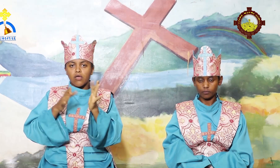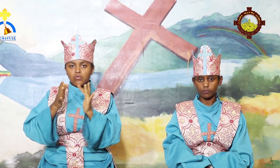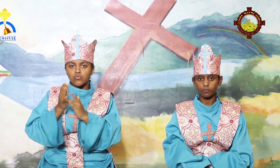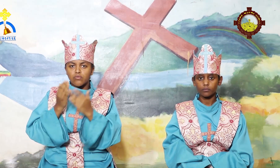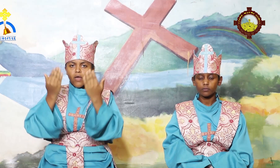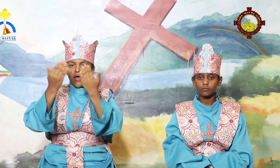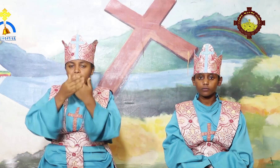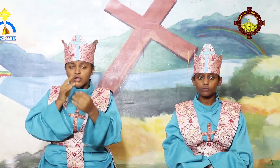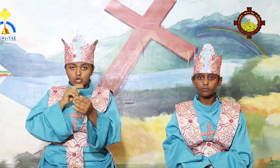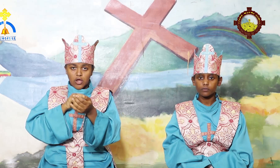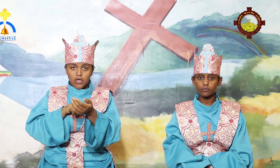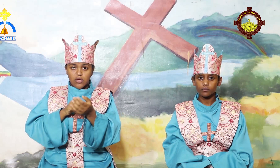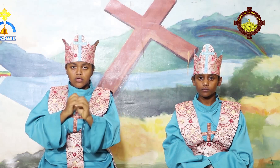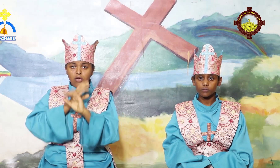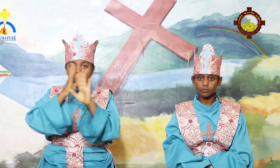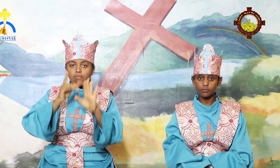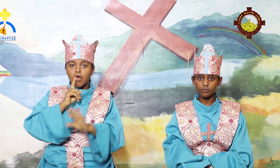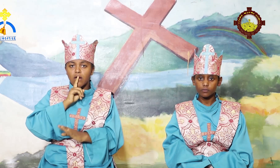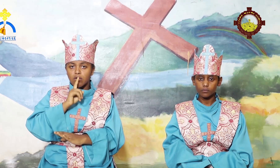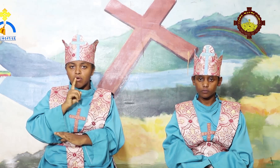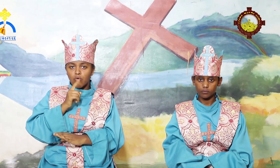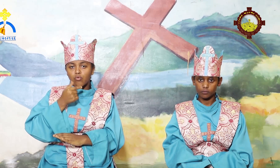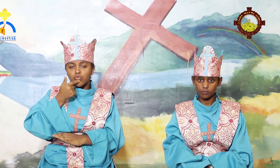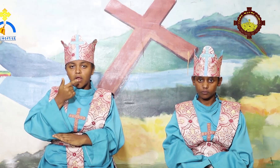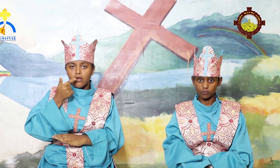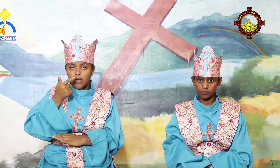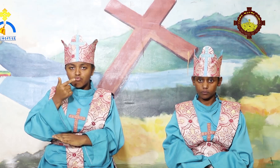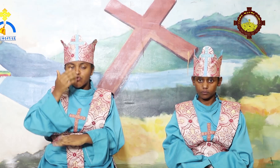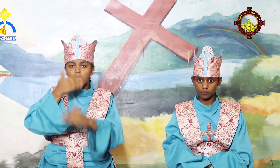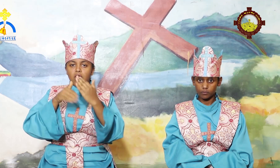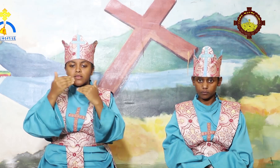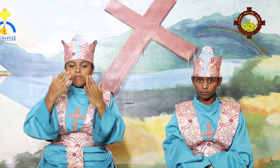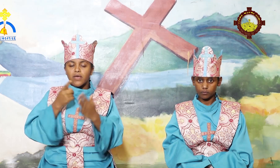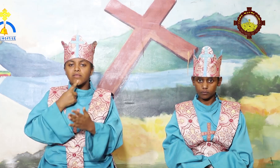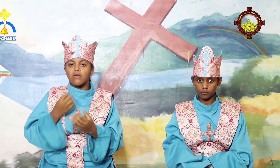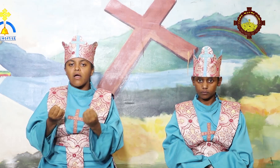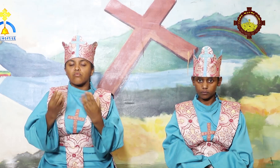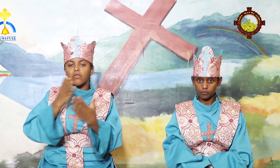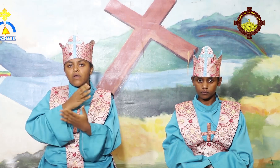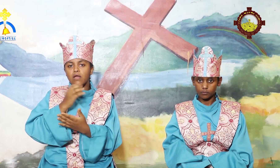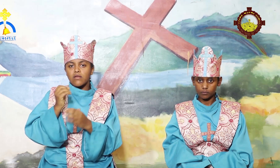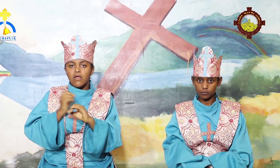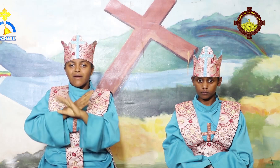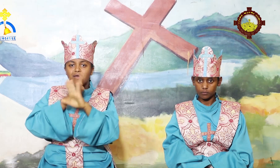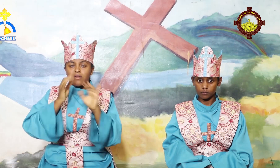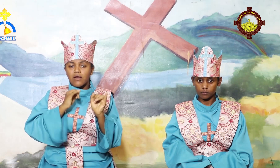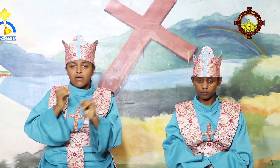ጌታም ኢየሱስም ከመሸ ጊዜ ብርሃን ነው ትበላላችሁ፣ ሰማይስ አቅላልቷልና